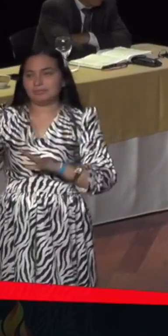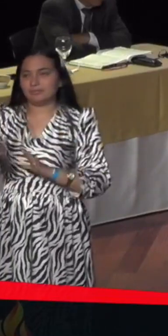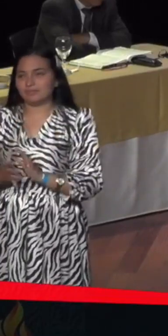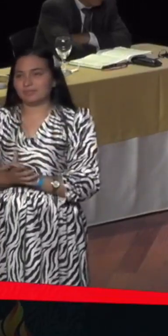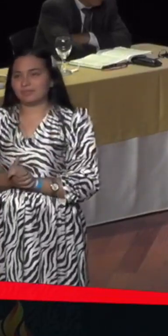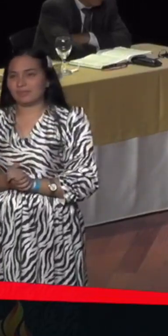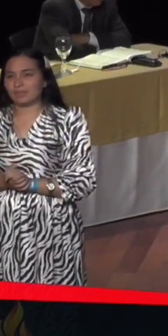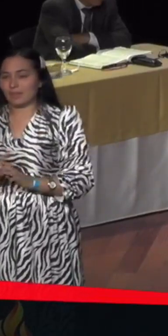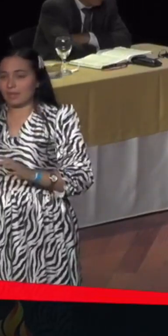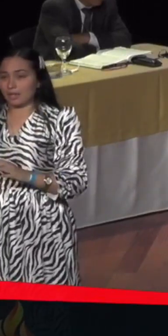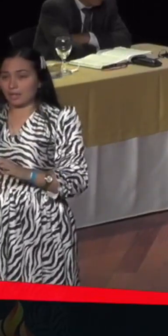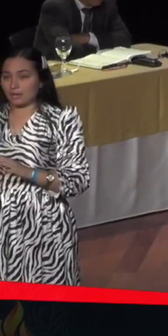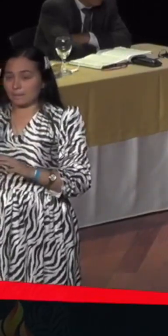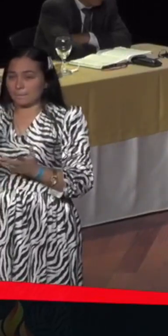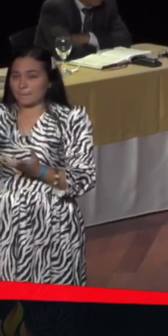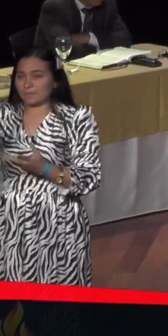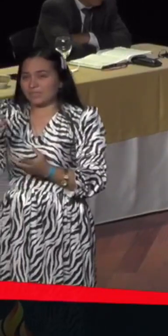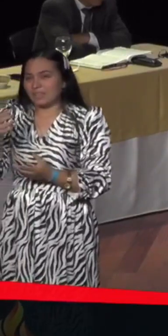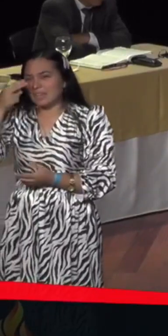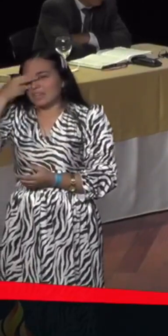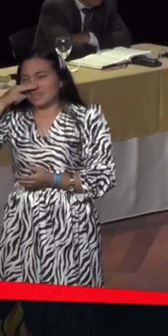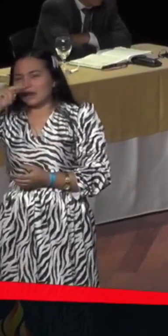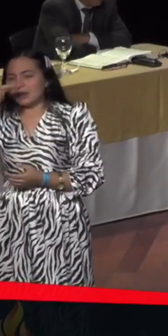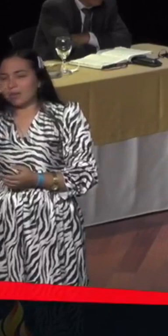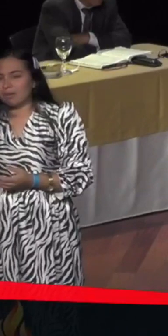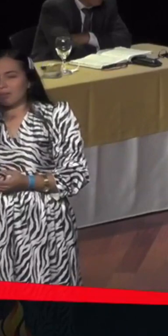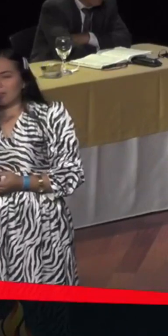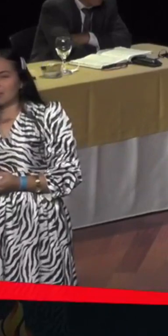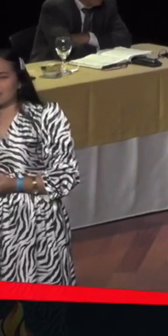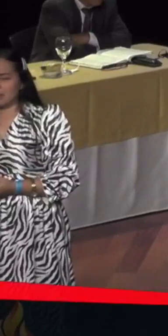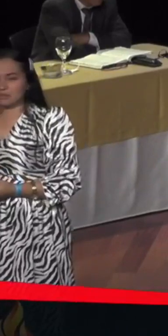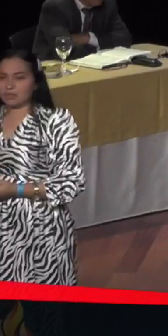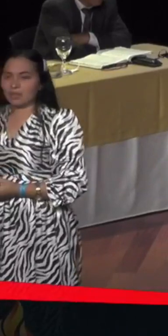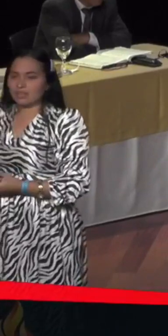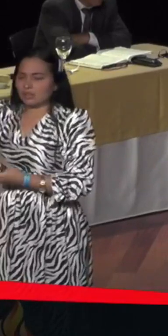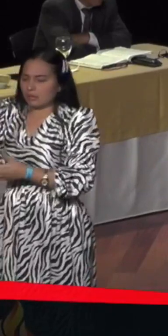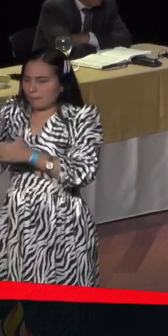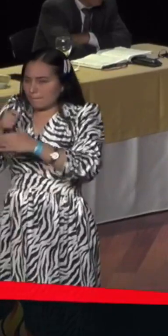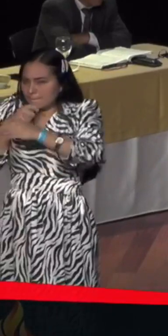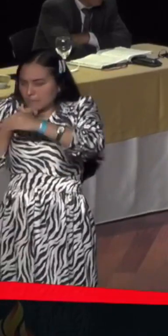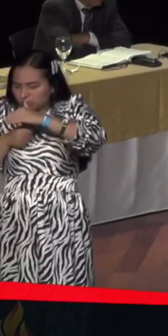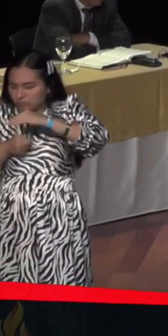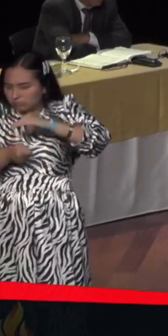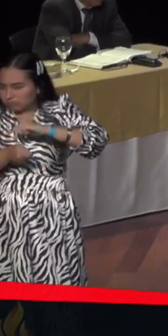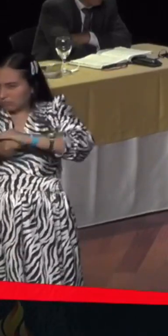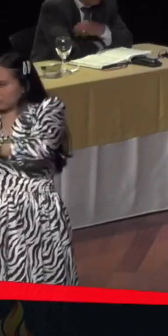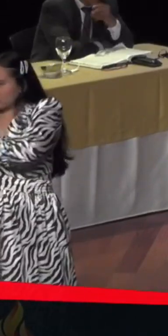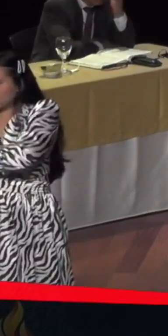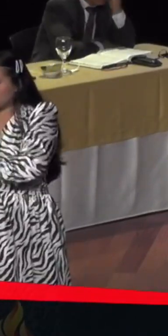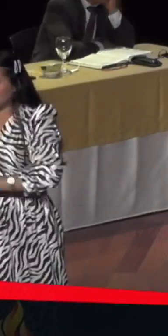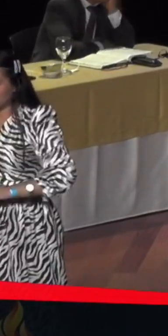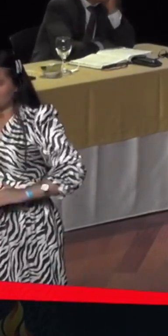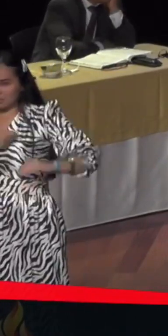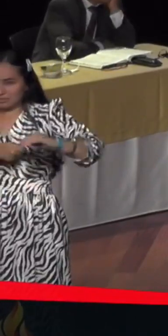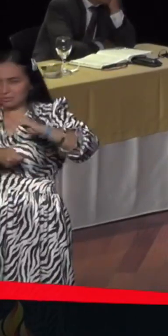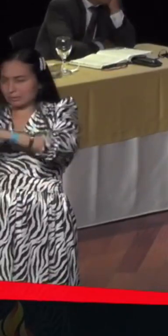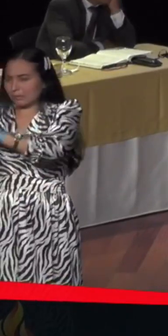encriptado con mensajes extraños, fotos íntimas de aquí para